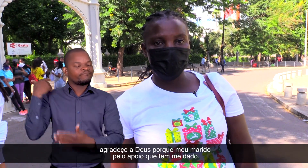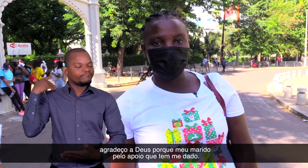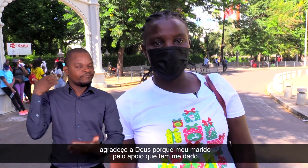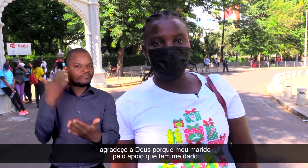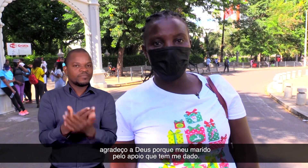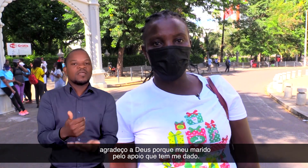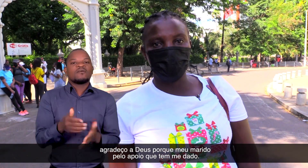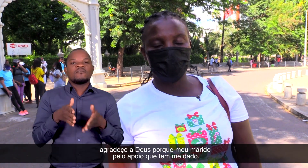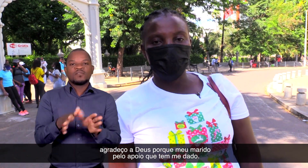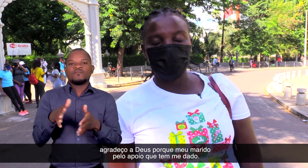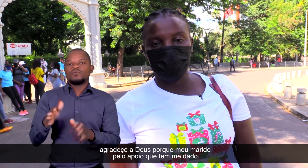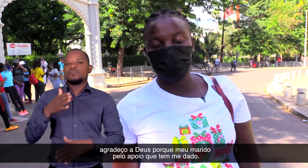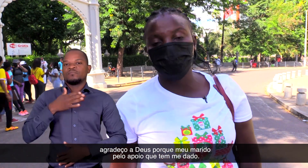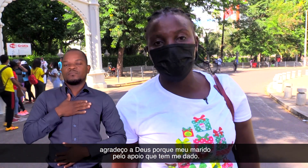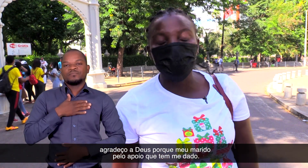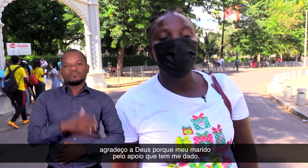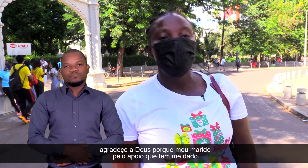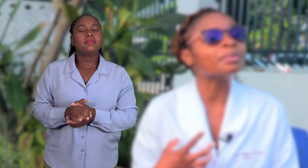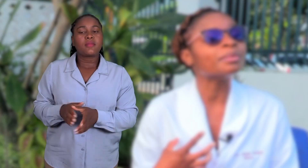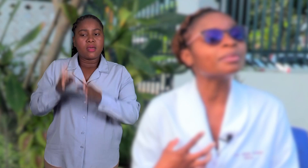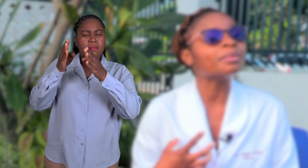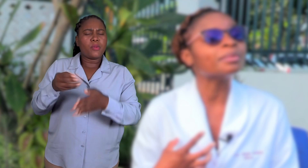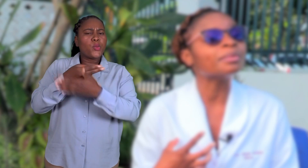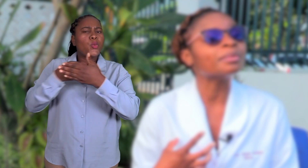o meu marido sempre tem me apoiado com meus filhos.